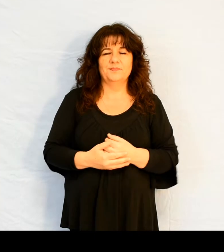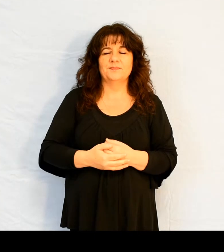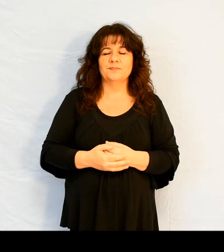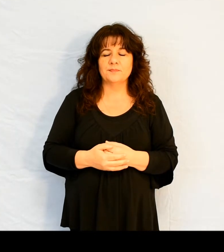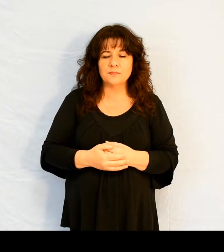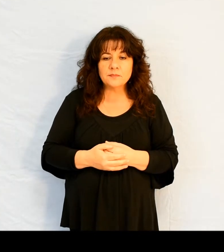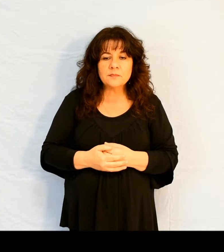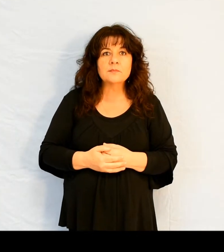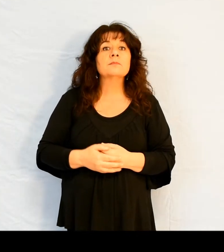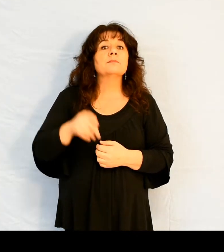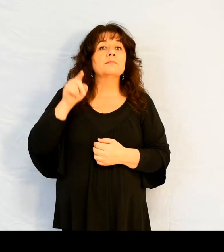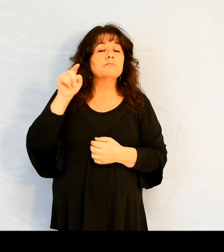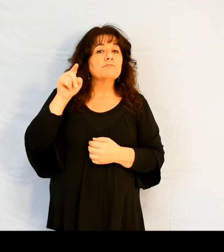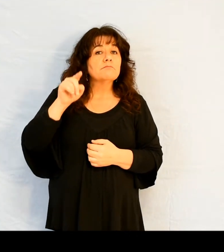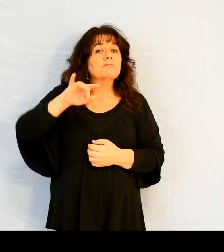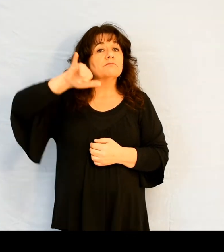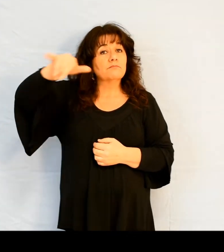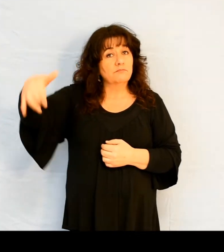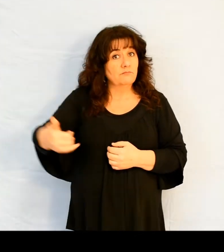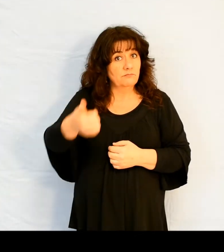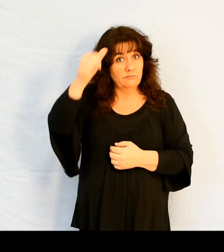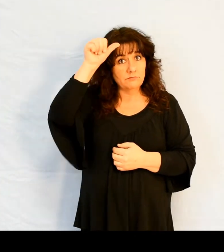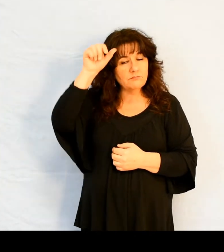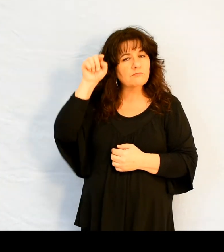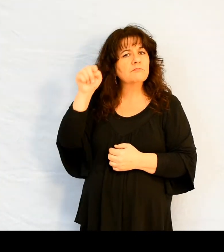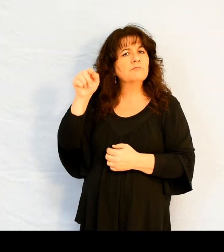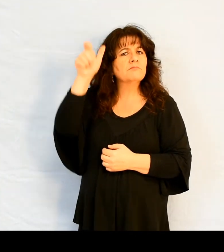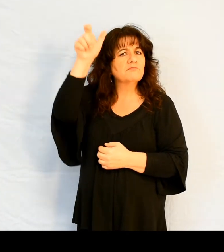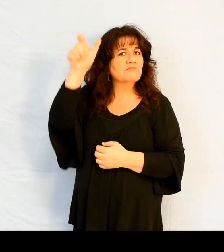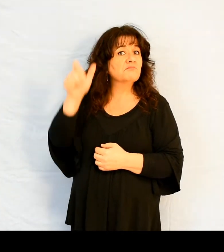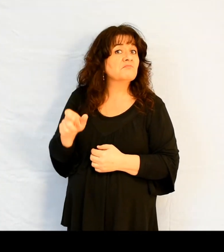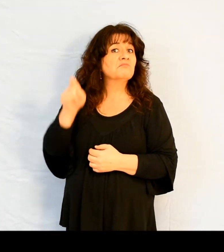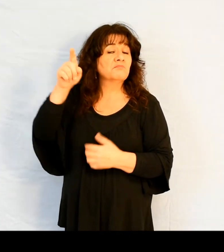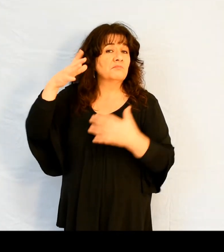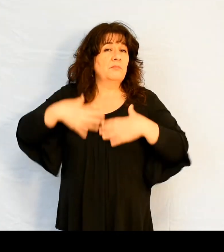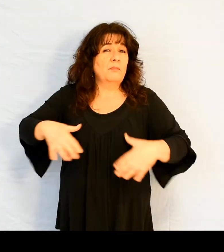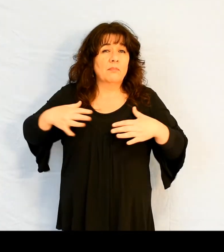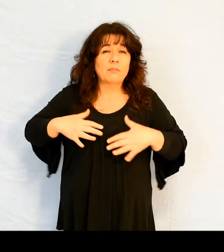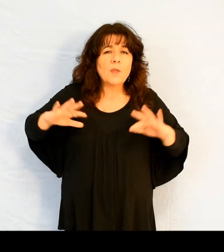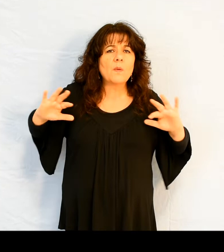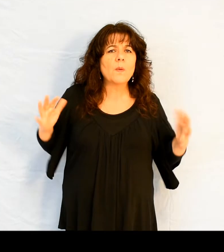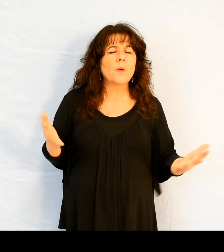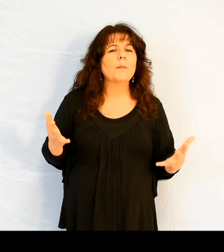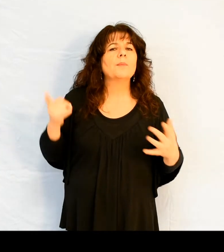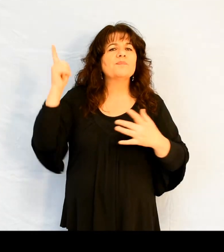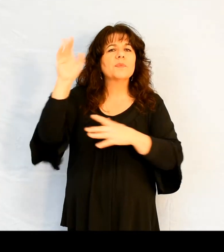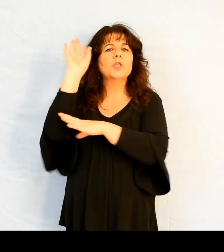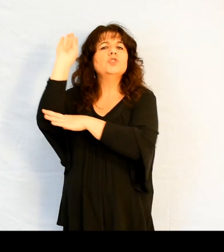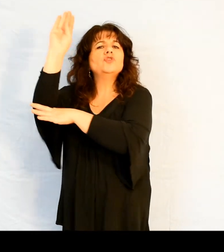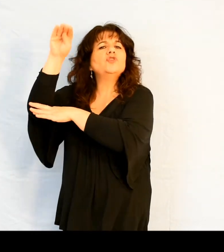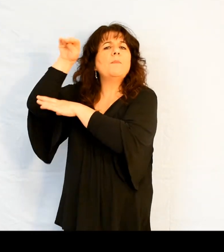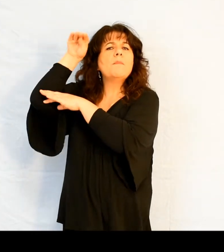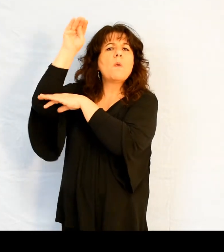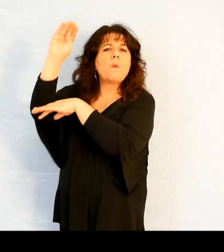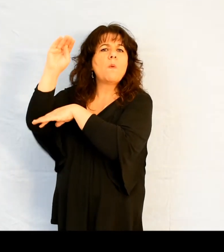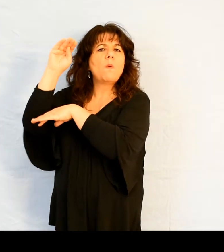Lui, Jean, portait un vêtement de poil de chameau et une ceinture de cuir autour des